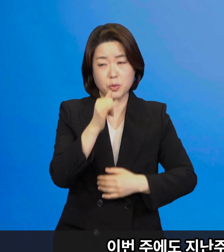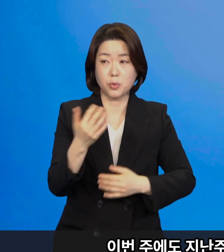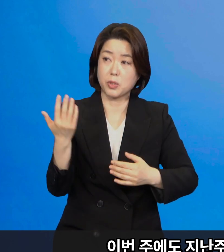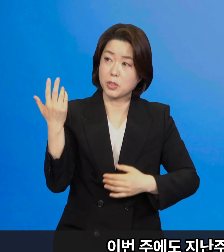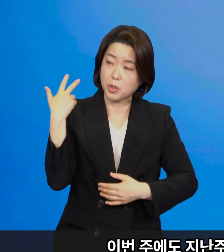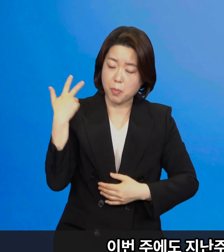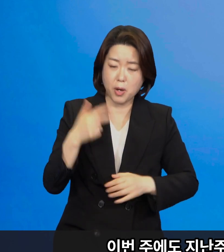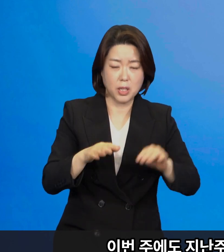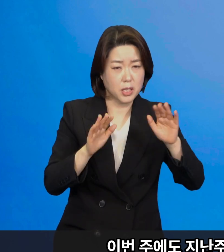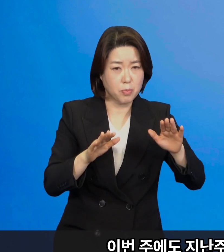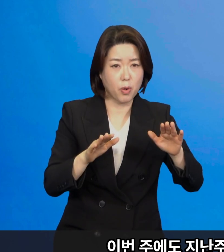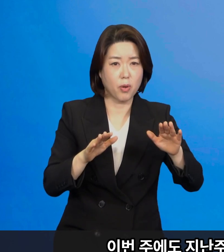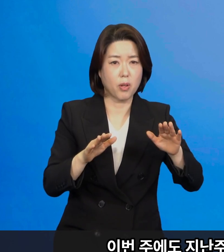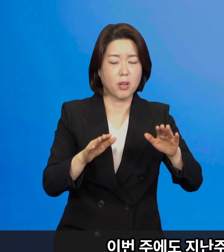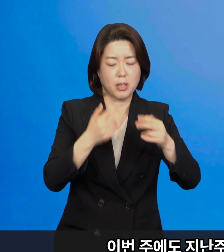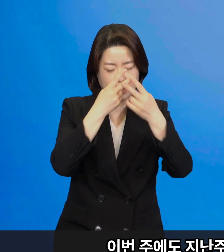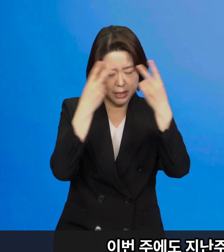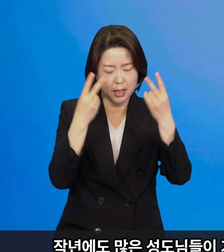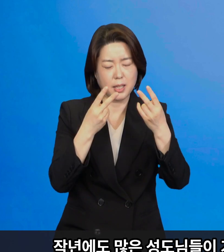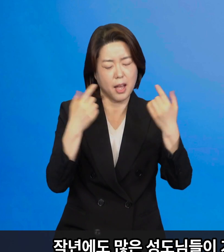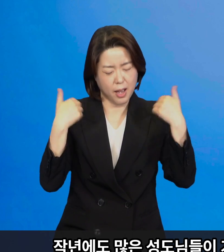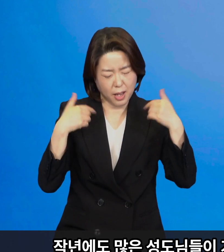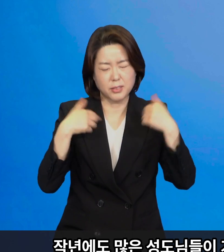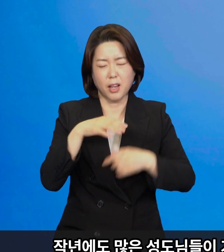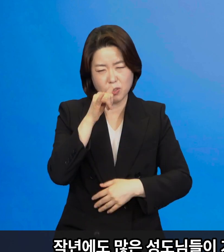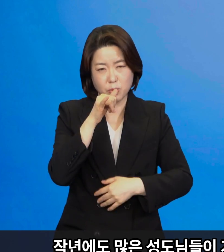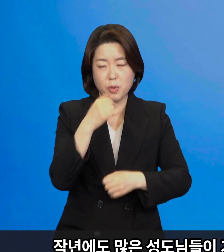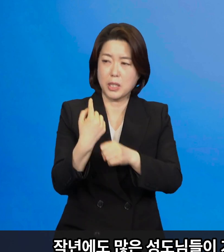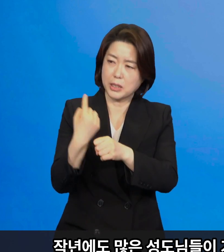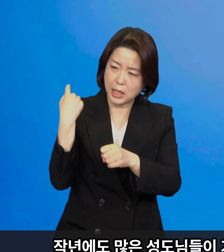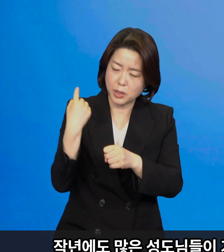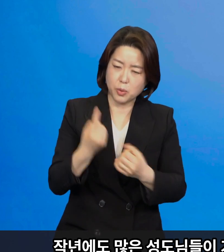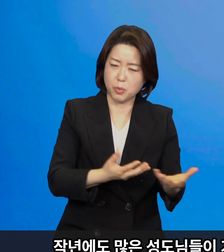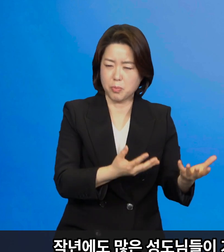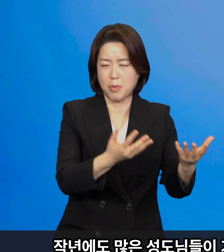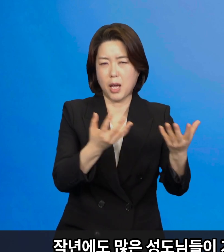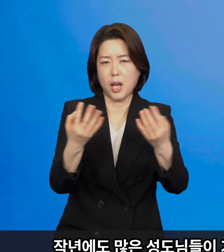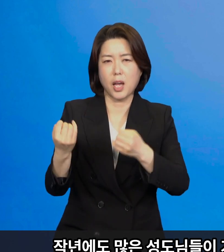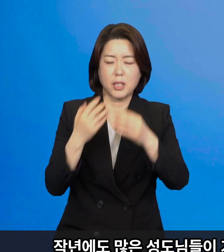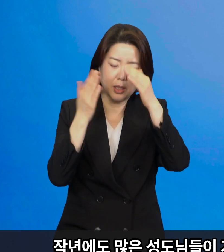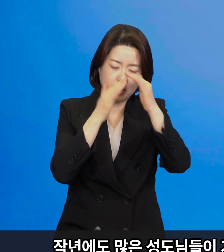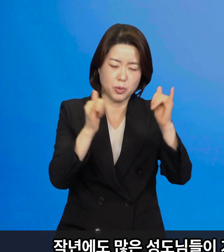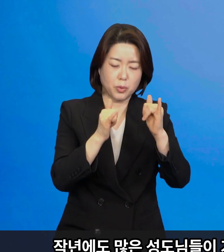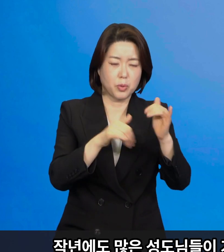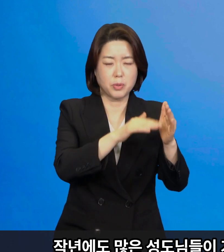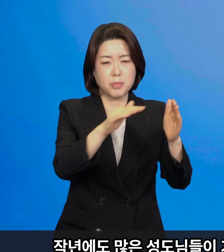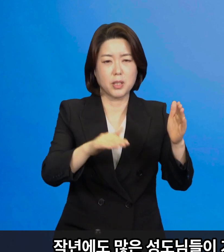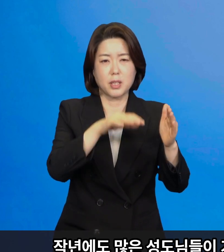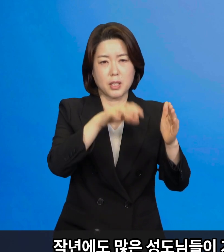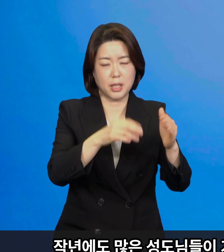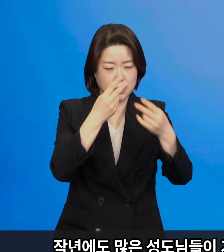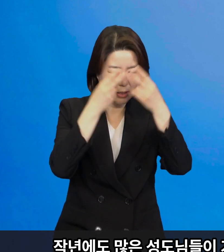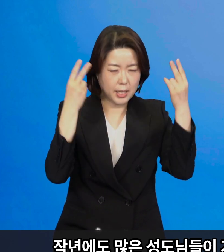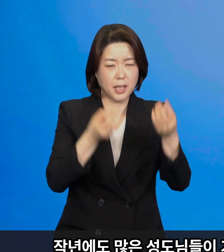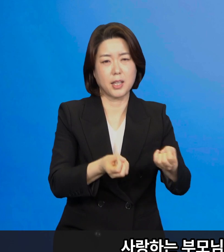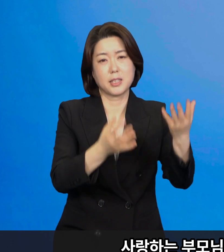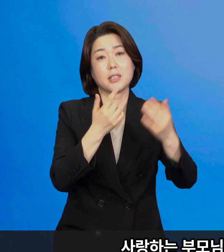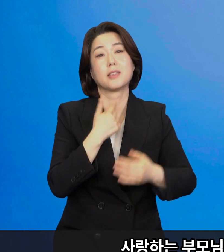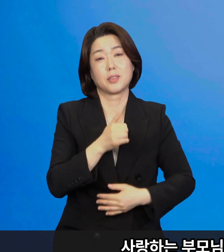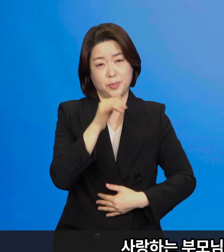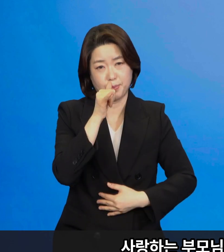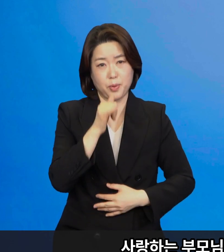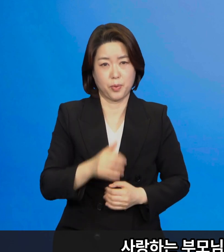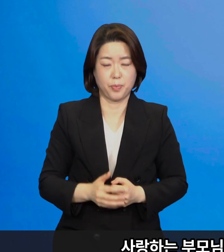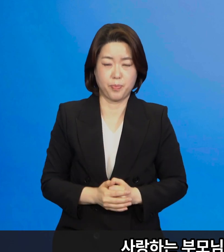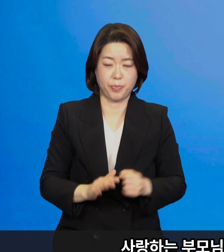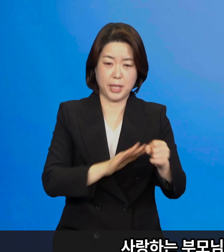지난주에도 장례가 있었어요. 작년에도 많은 성도님들의 가정을 장례를 치러야 했습니다.